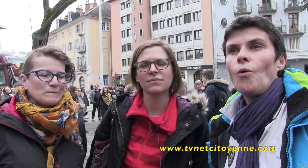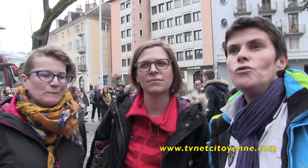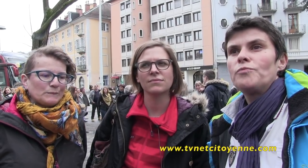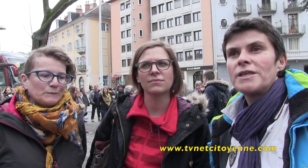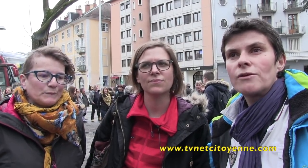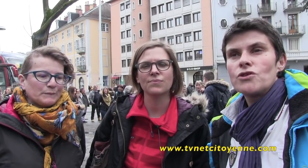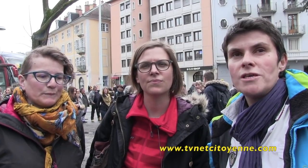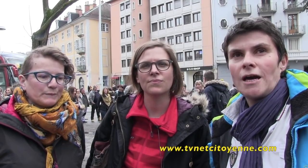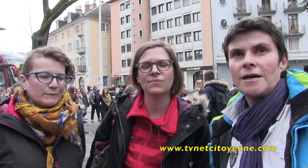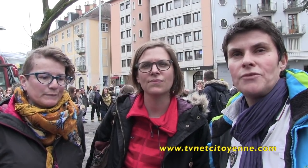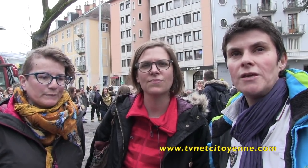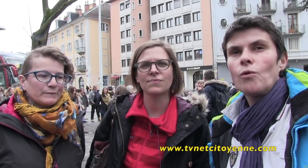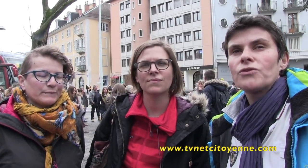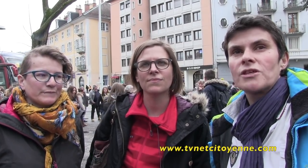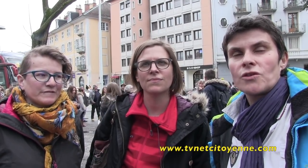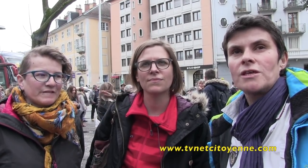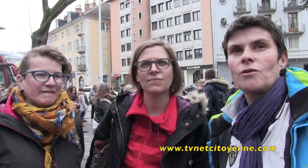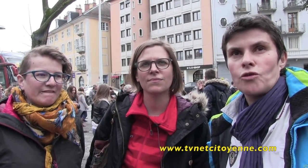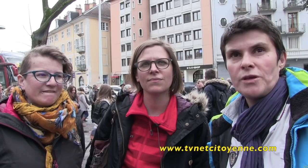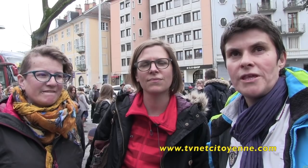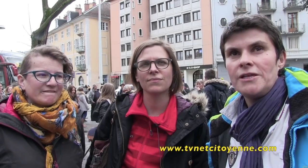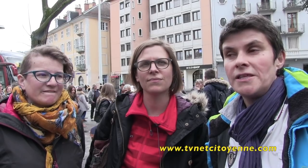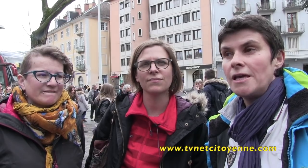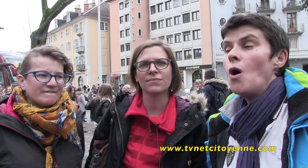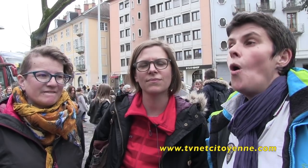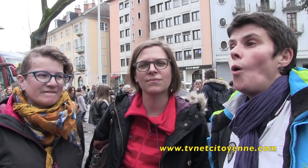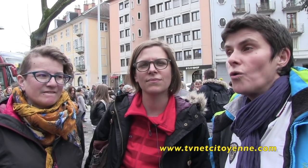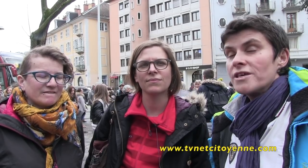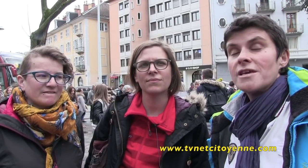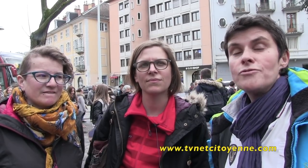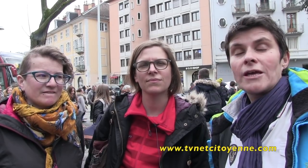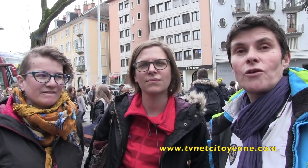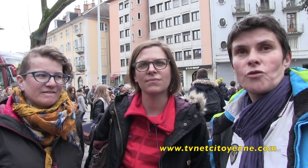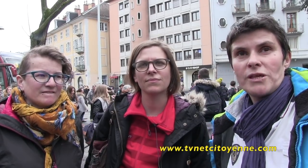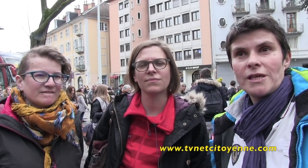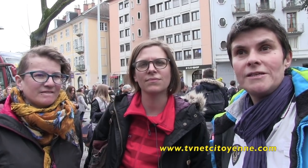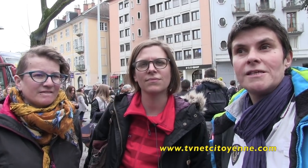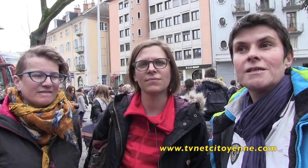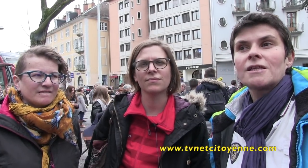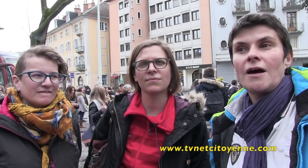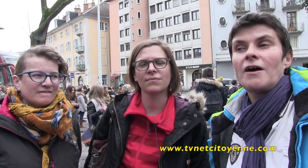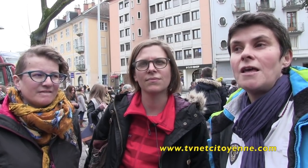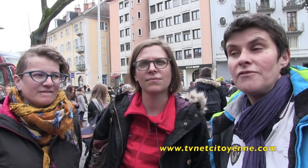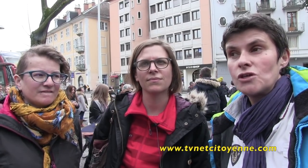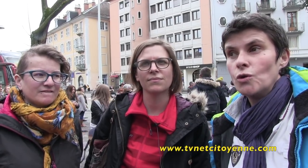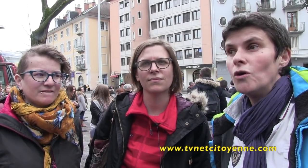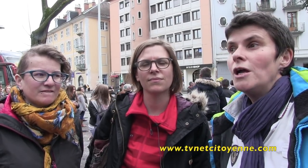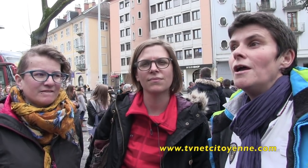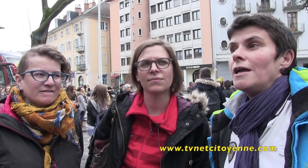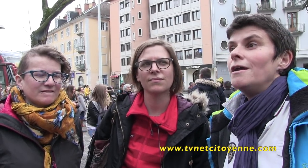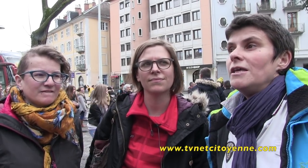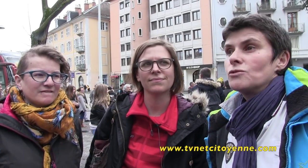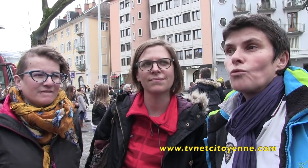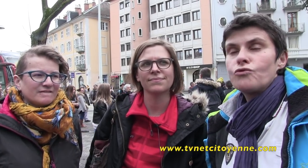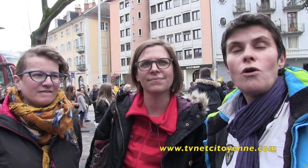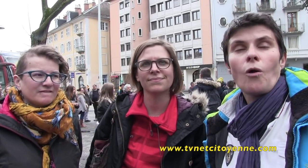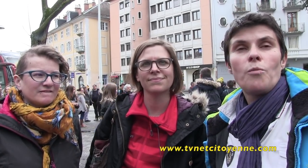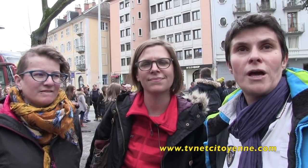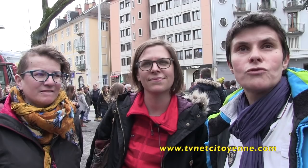une pédagogie adaptée, ont des enseignants spécialisés, ont des éducateurs spécialisés qui travaillent avec eux et ils ont tous leurs repères de